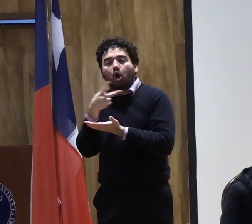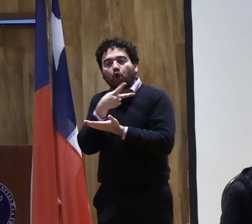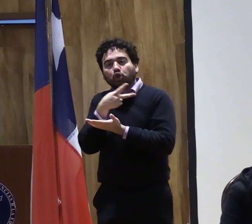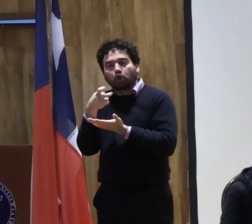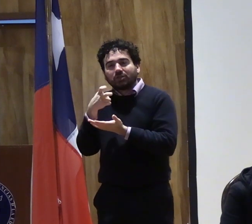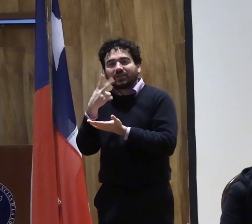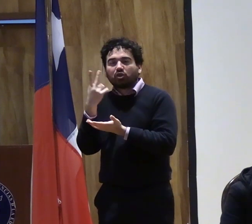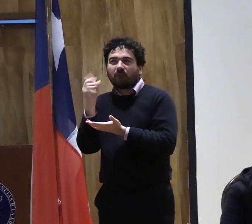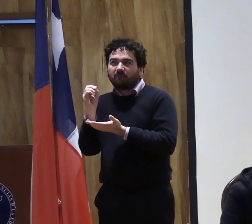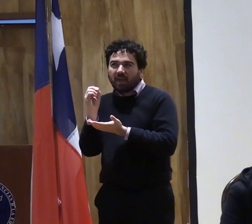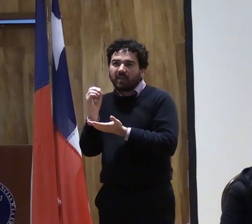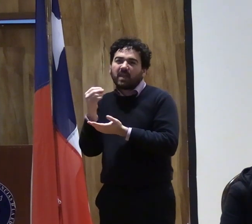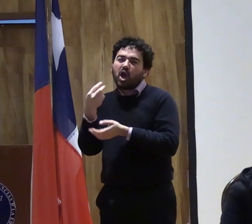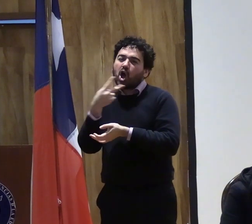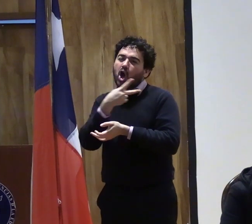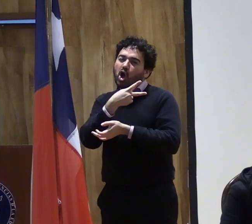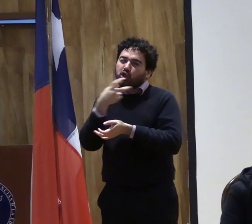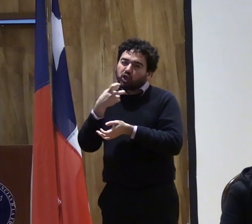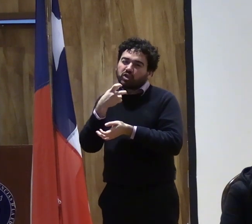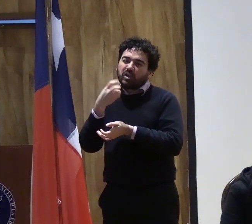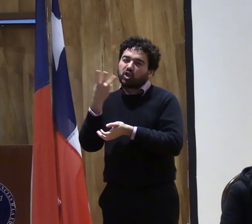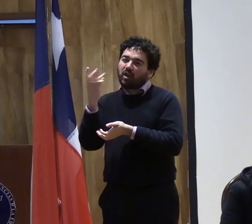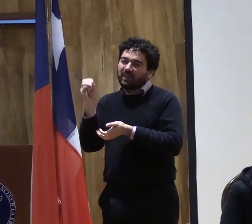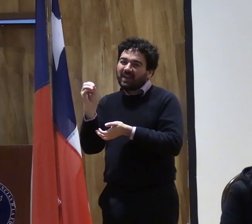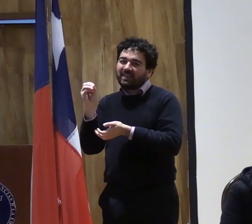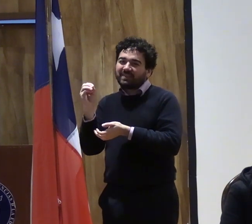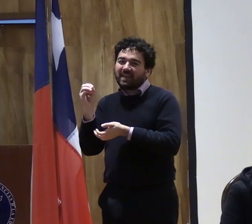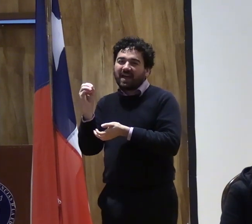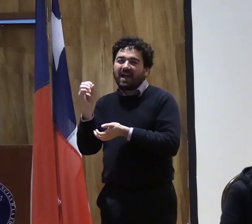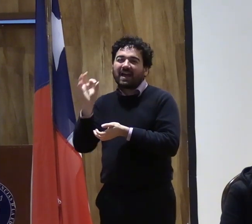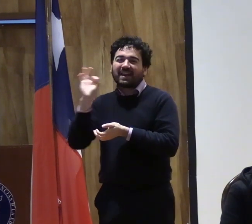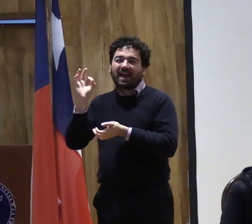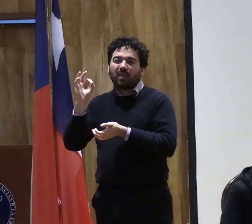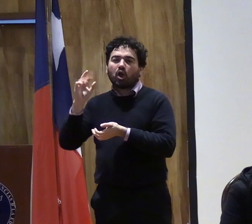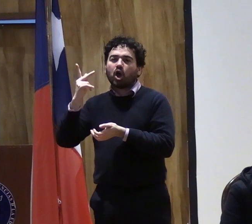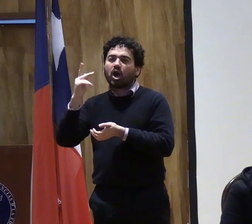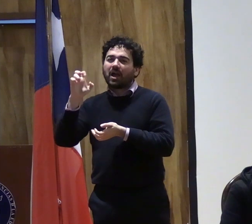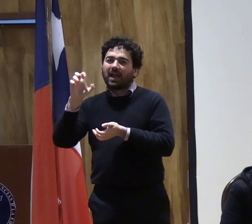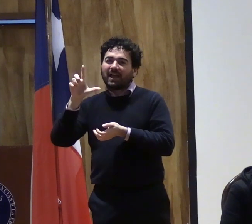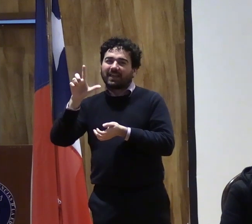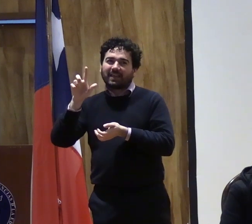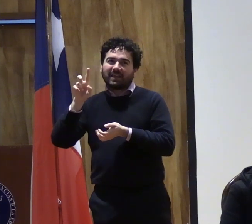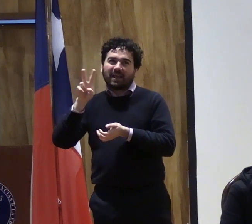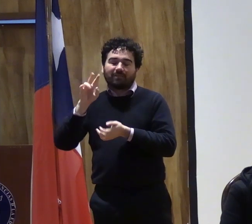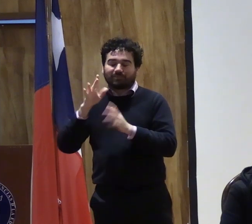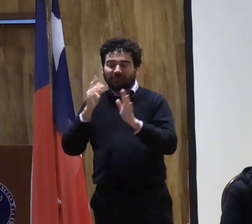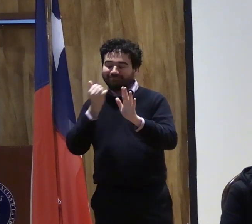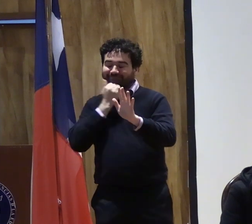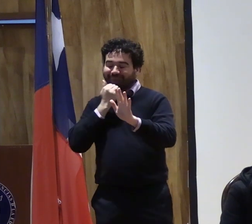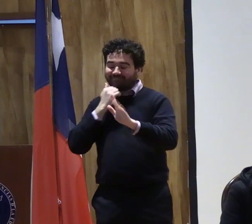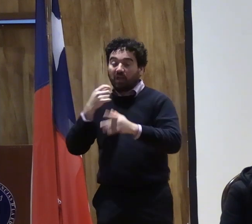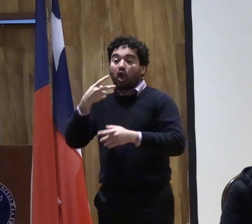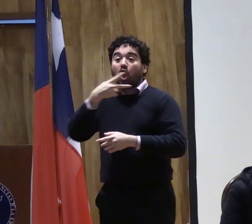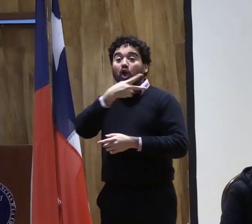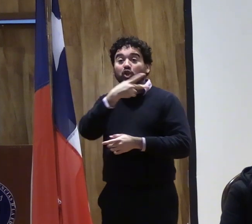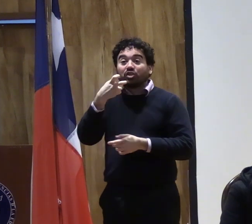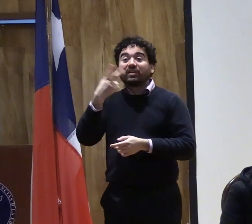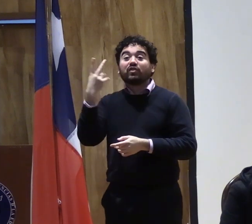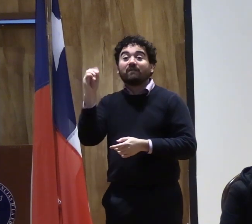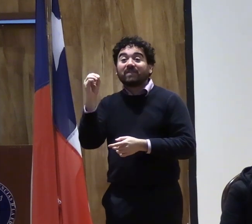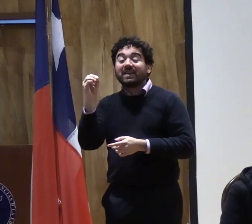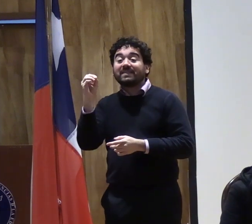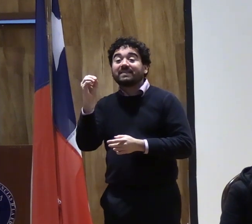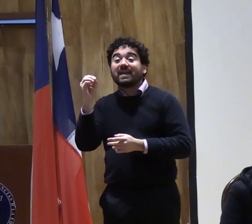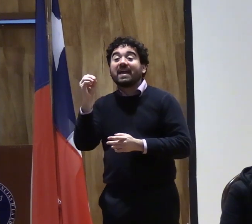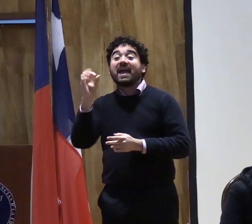220, 230 grados Kelvin. No, perdón, ¿qué es lo que estoy diciendo? 220 grados bajo cero